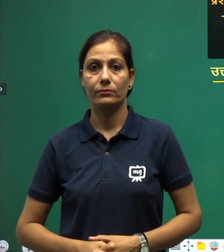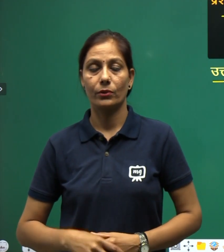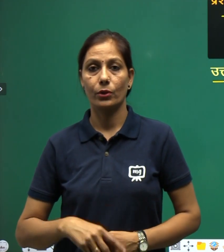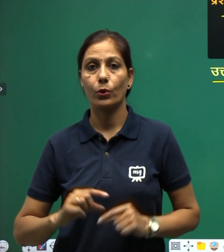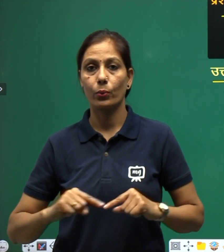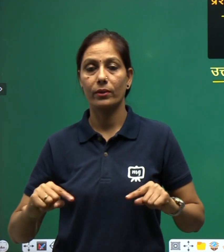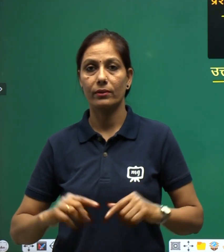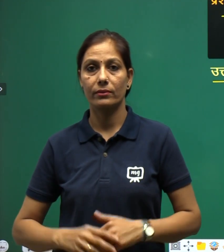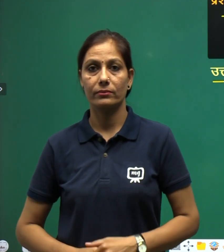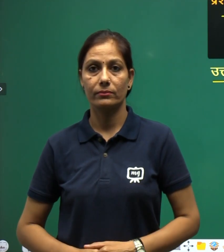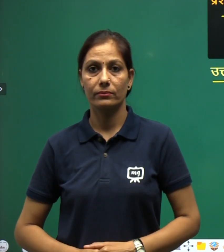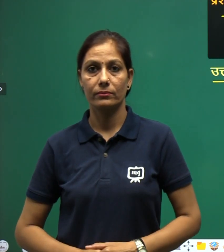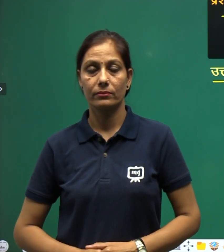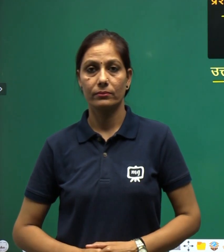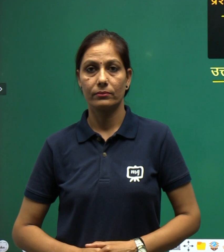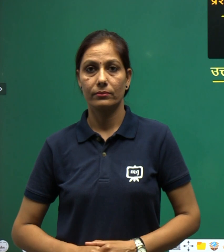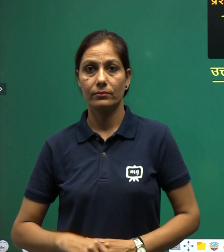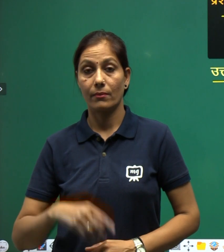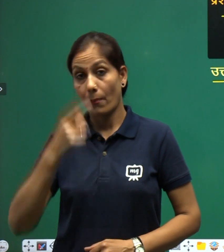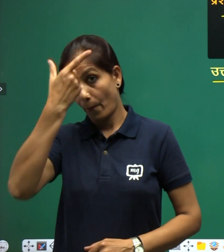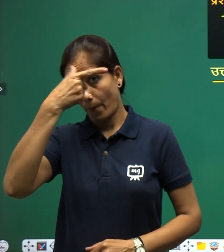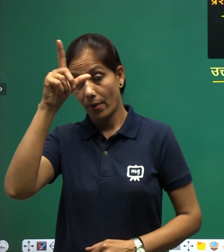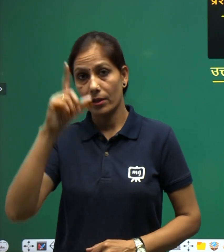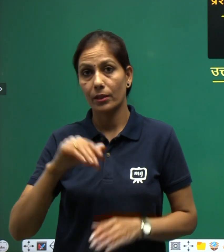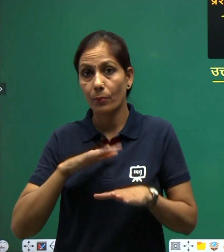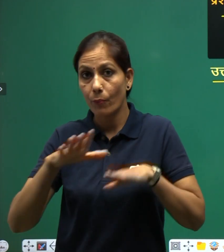क्योंकि राज कपूर ने